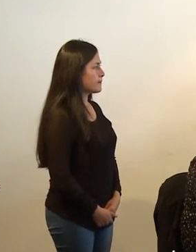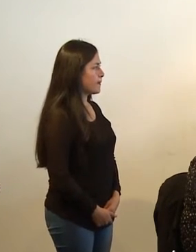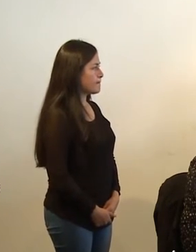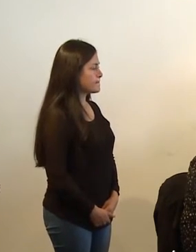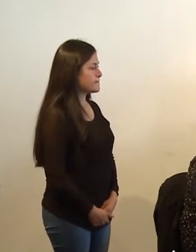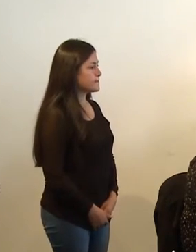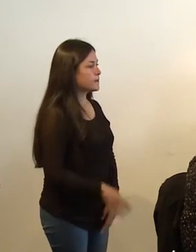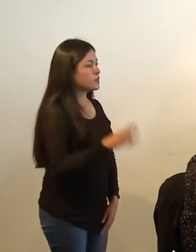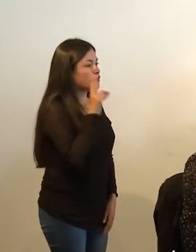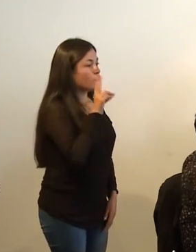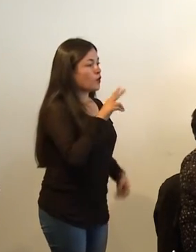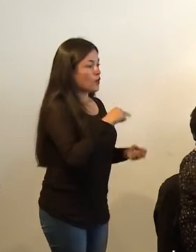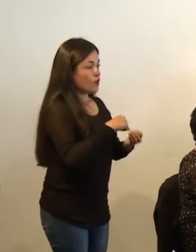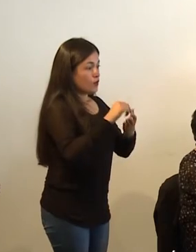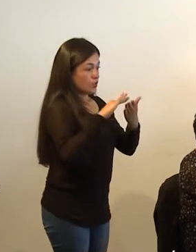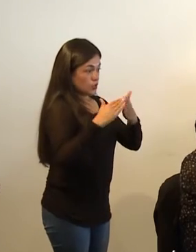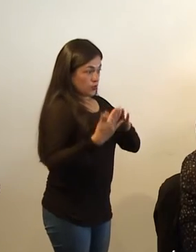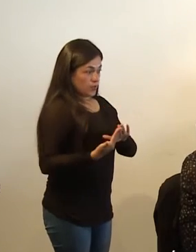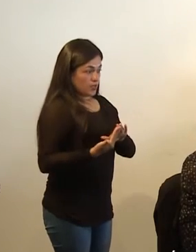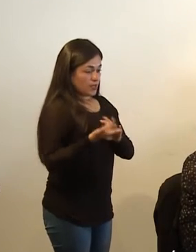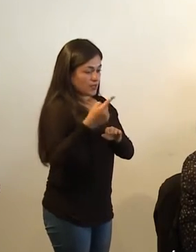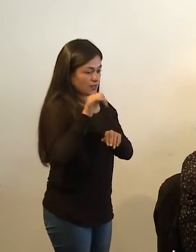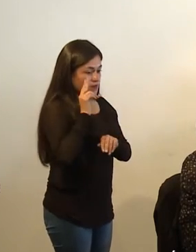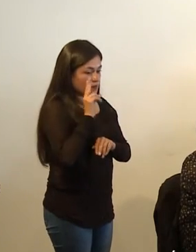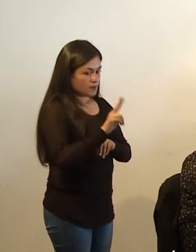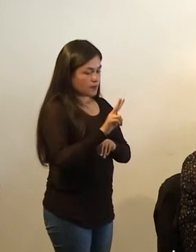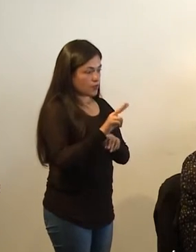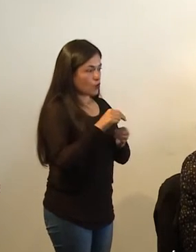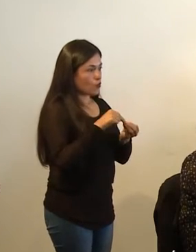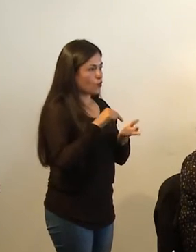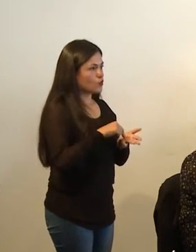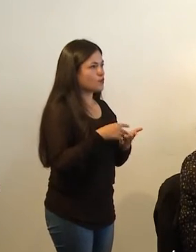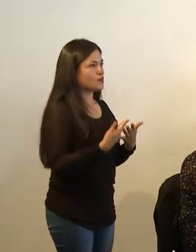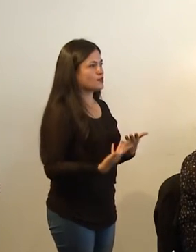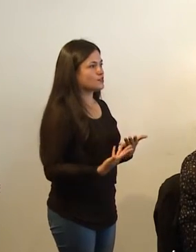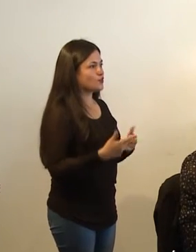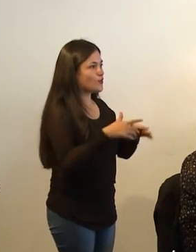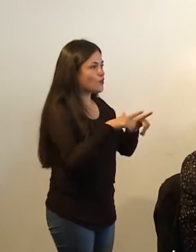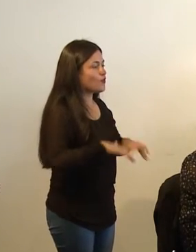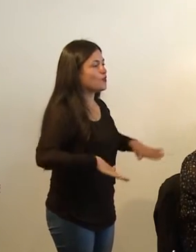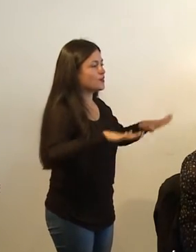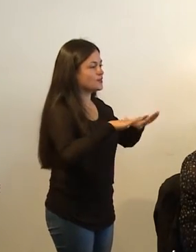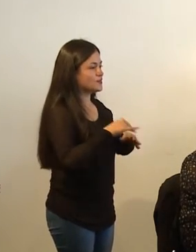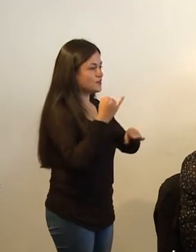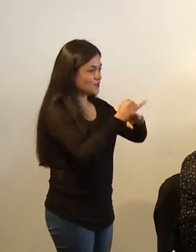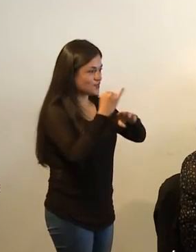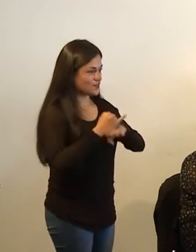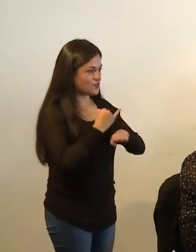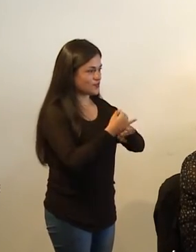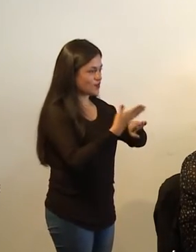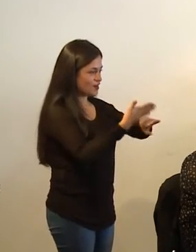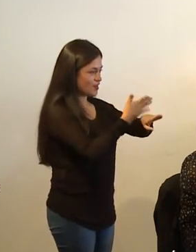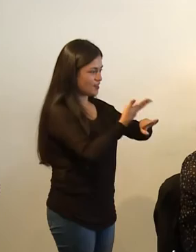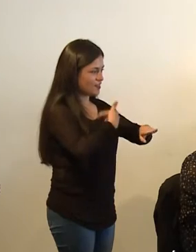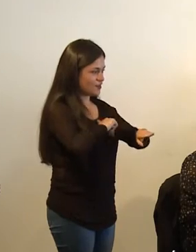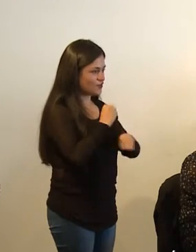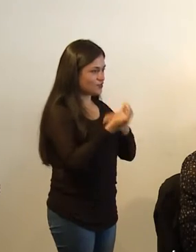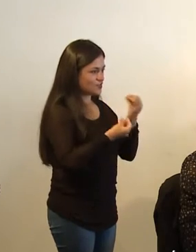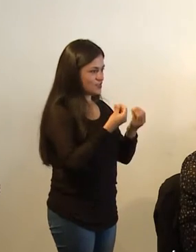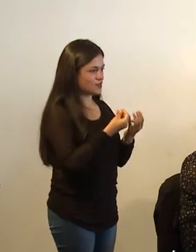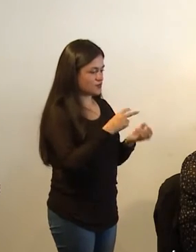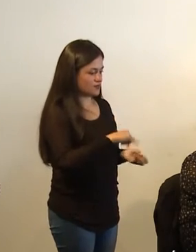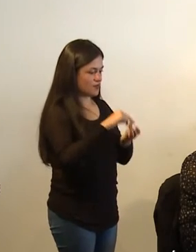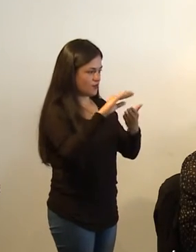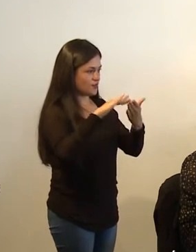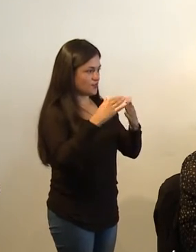la educación comunitaria, porque había sido el contexto que les había dicho, era tan un lugar institucional desde el que estábamos haciendo cosas, desde la